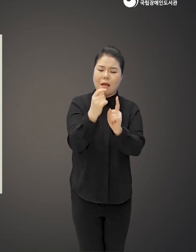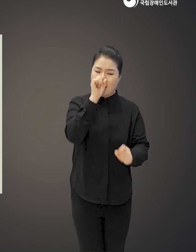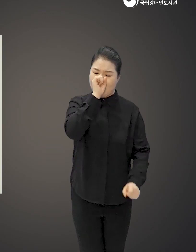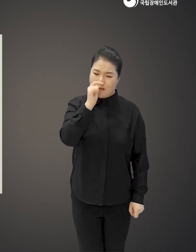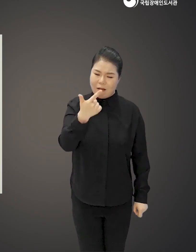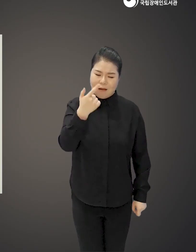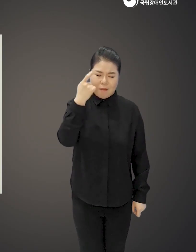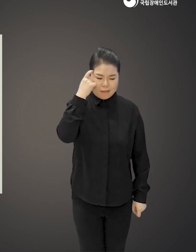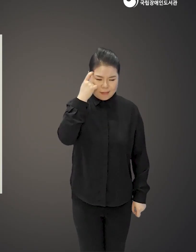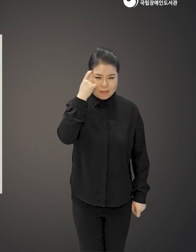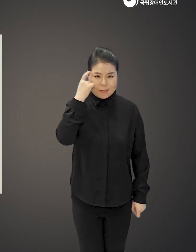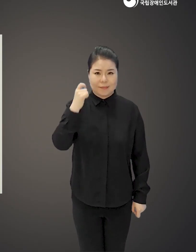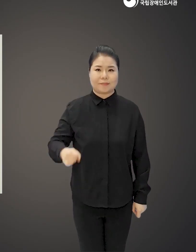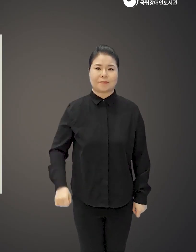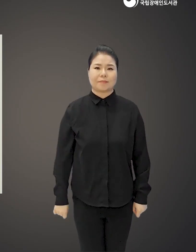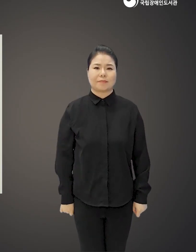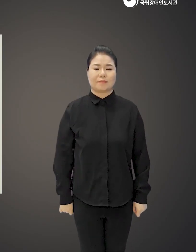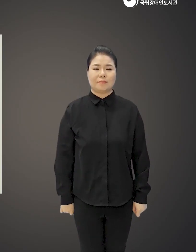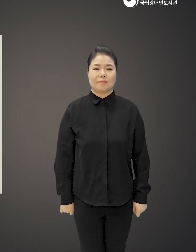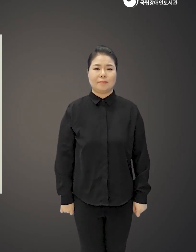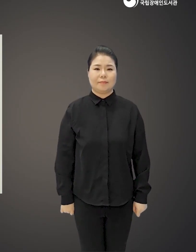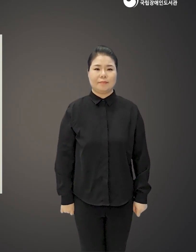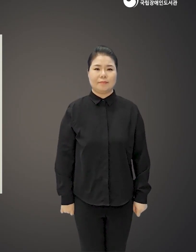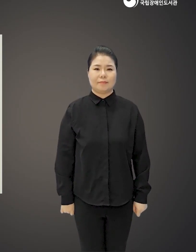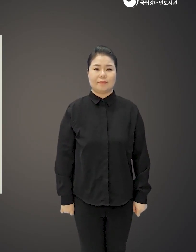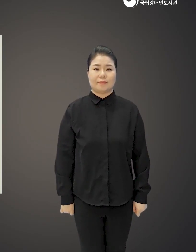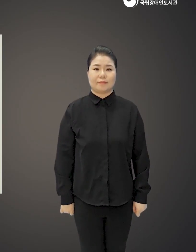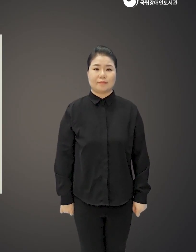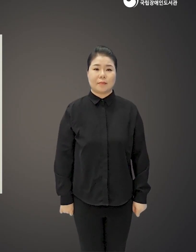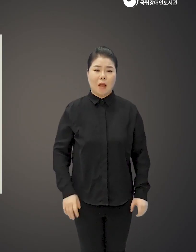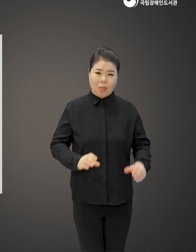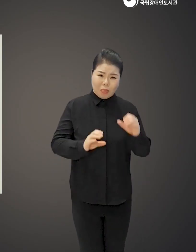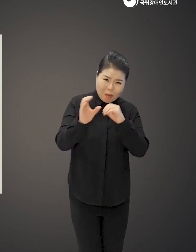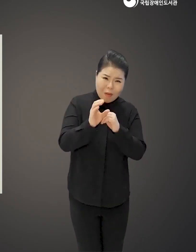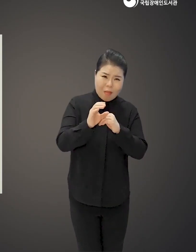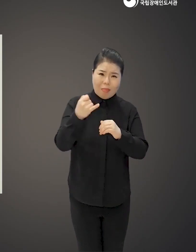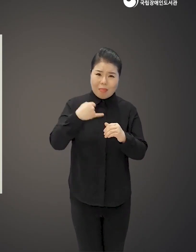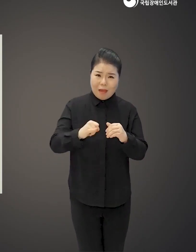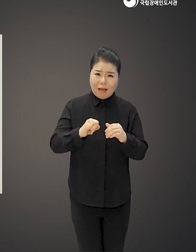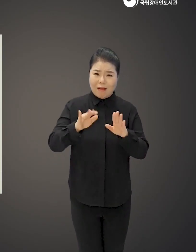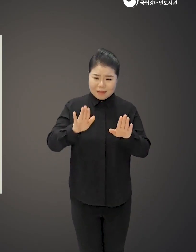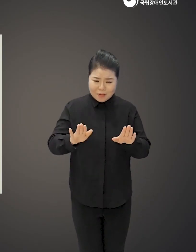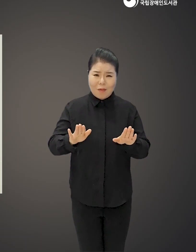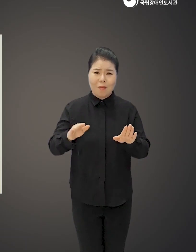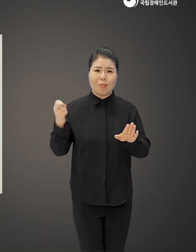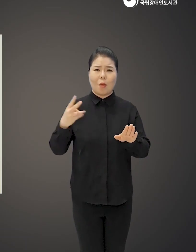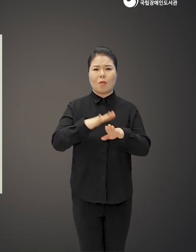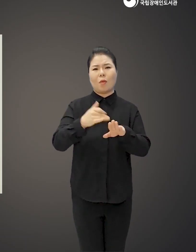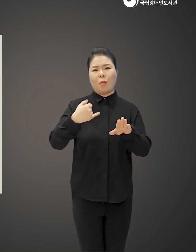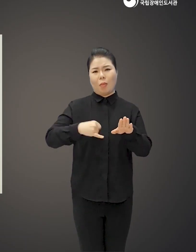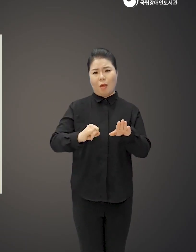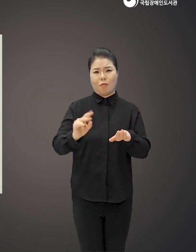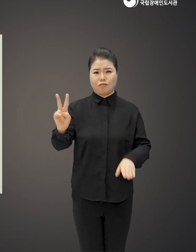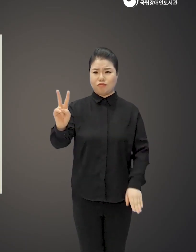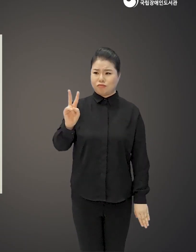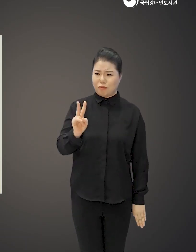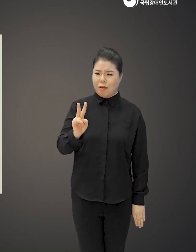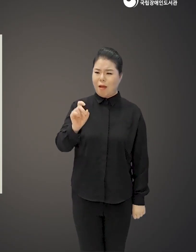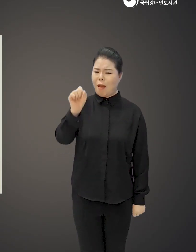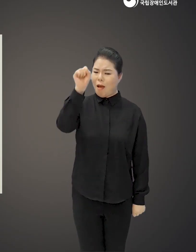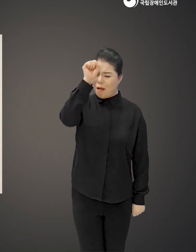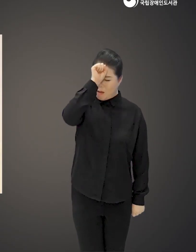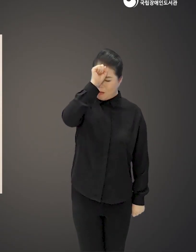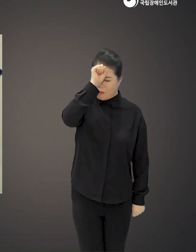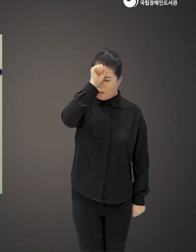느닷없이 딸과 재회하는 건 옳지 않은 일 같았다. 하물며 이제 대지레와 검은 아이까지